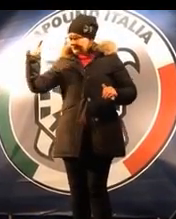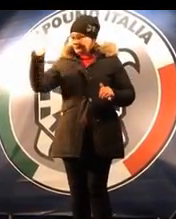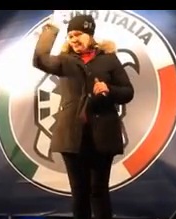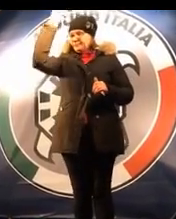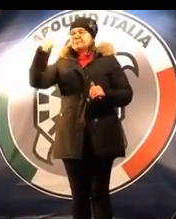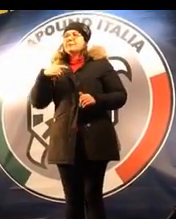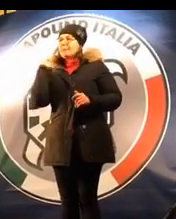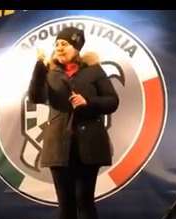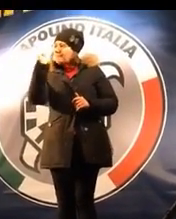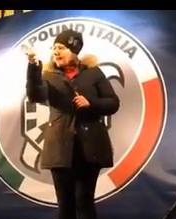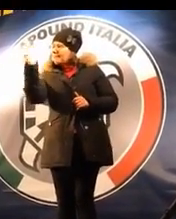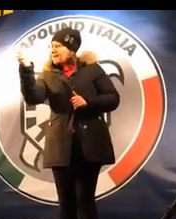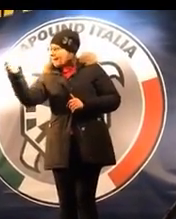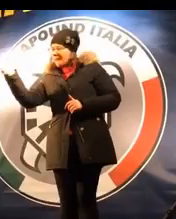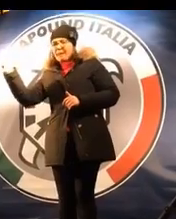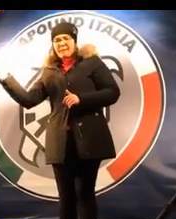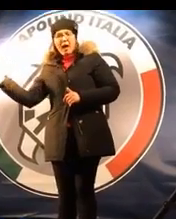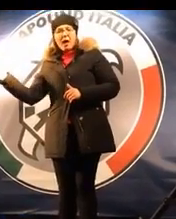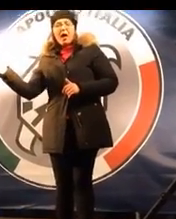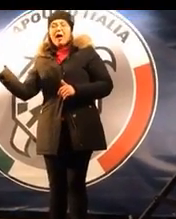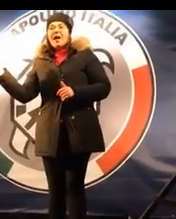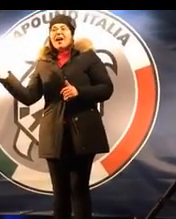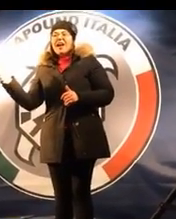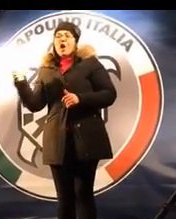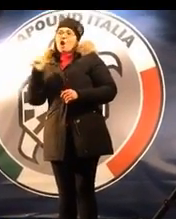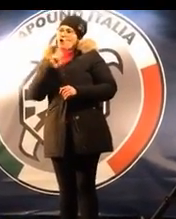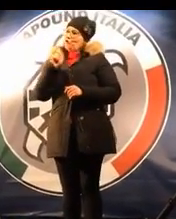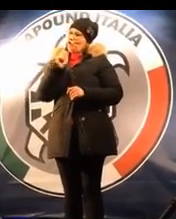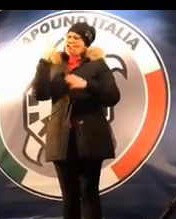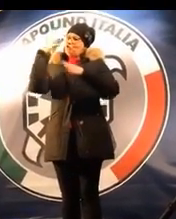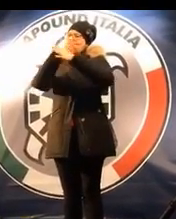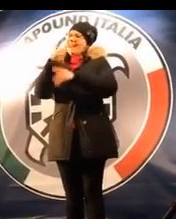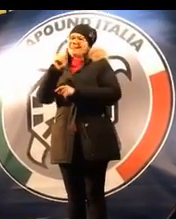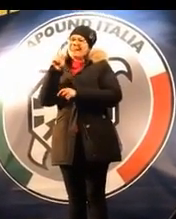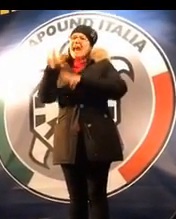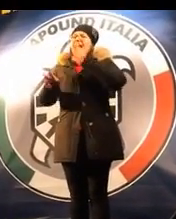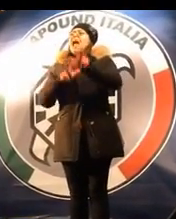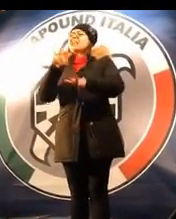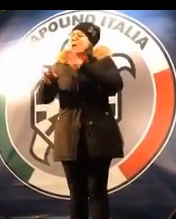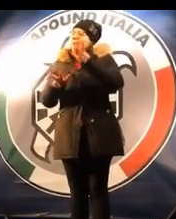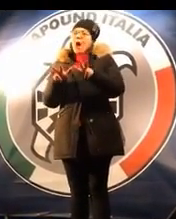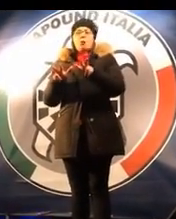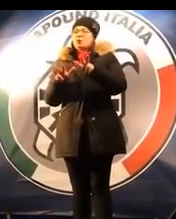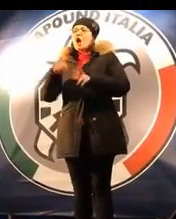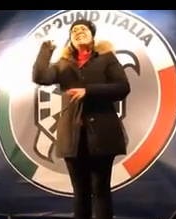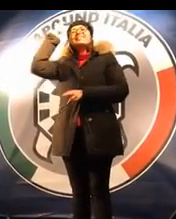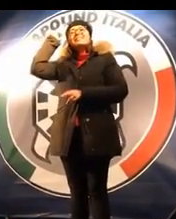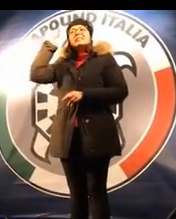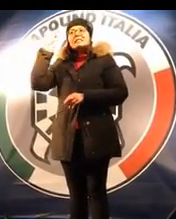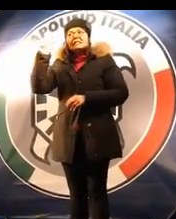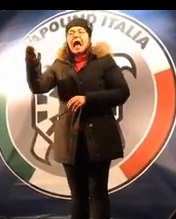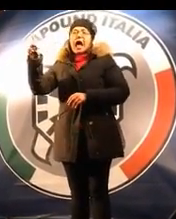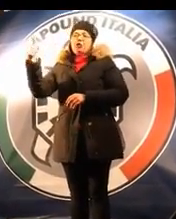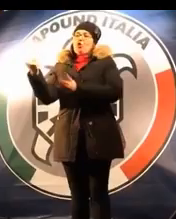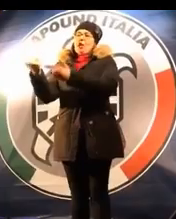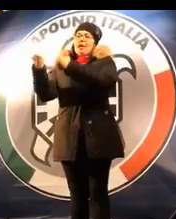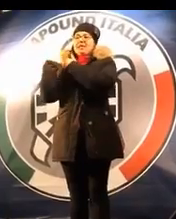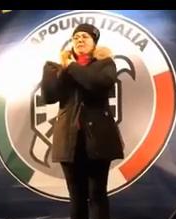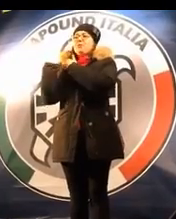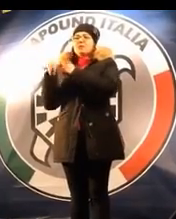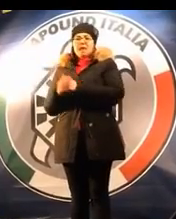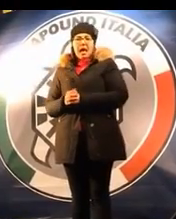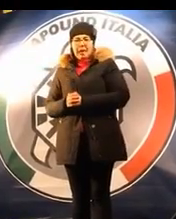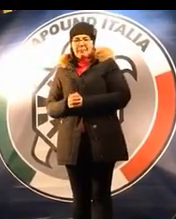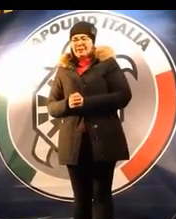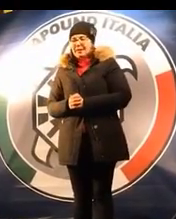alla strada. Non le parole d'odio di Casa Pound, ma lo Stato purtroppo è stato responsabile.